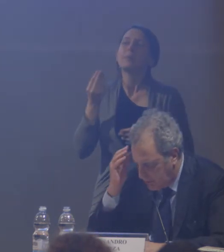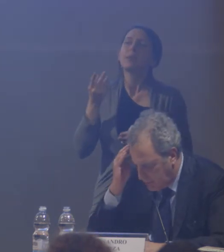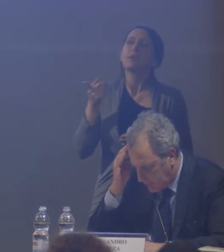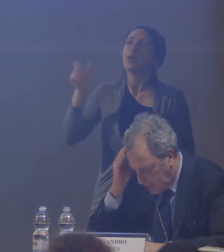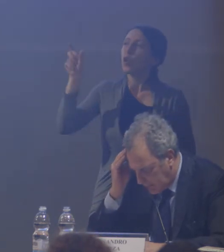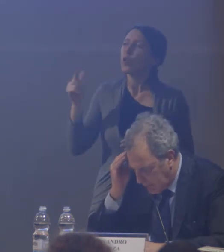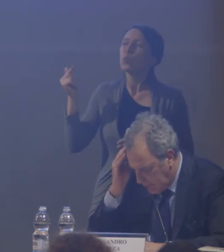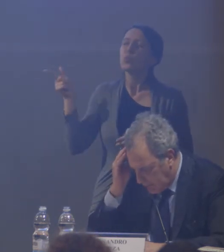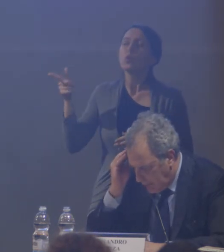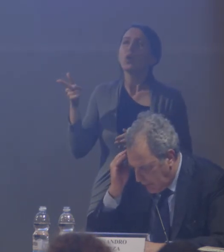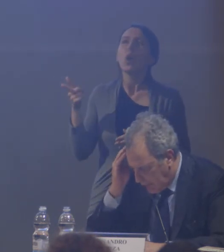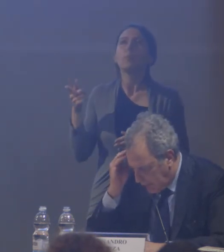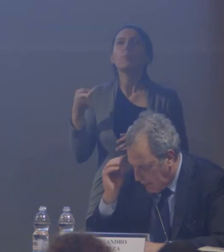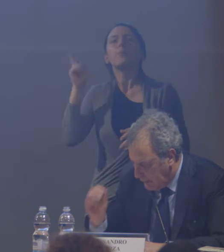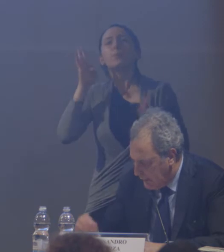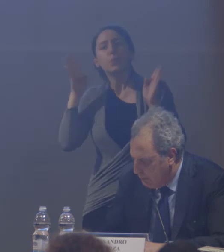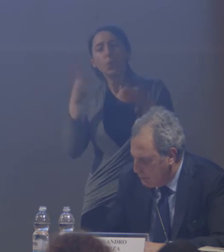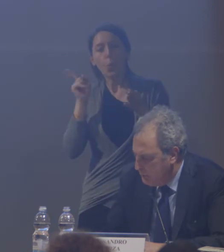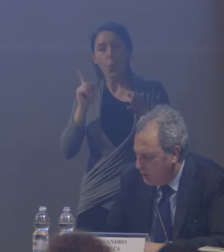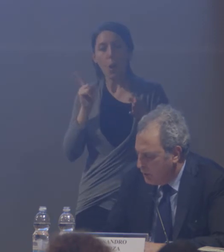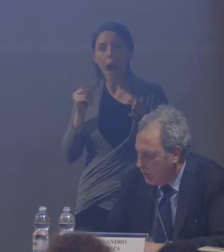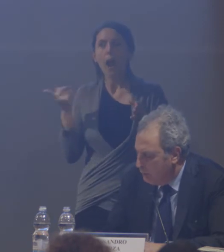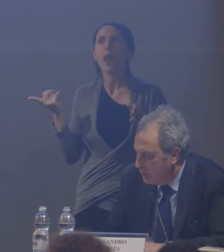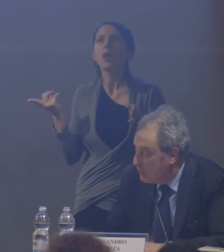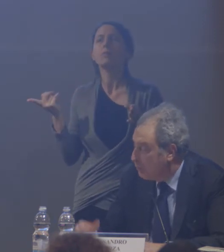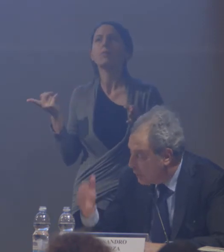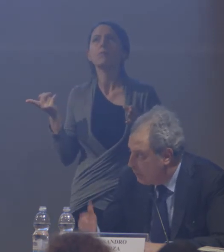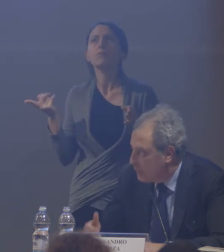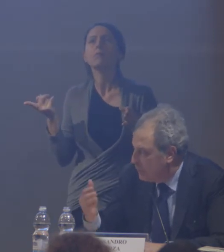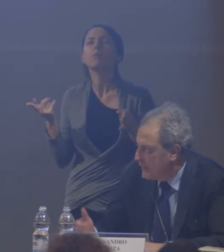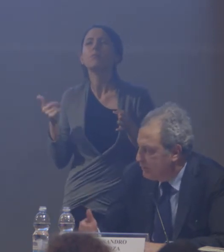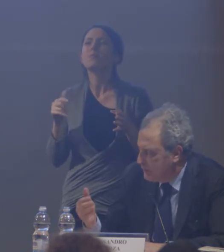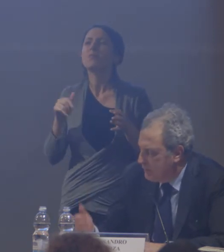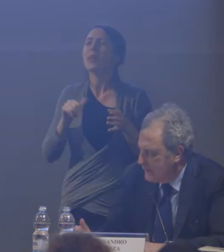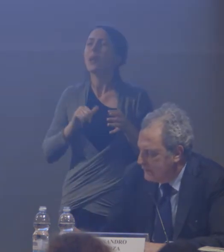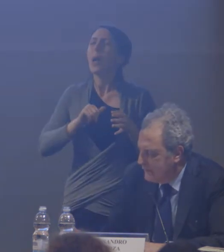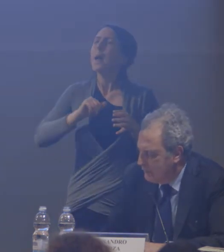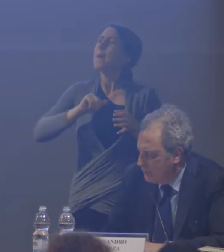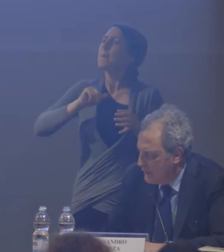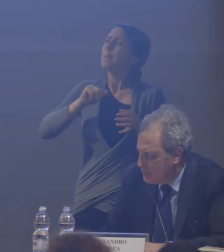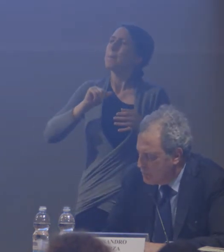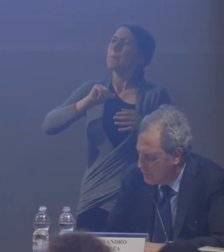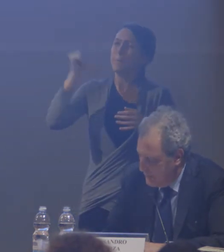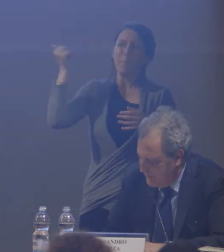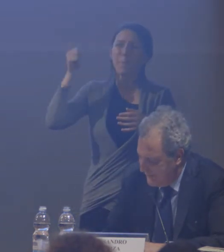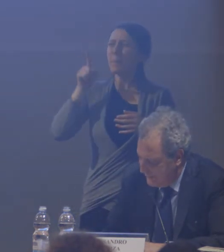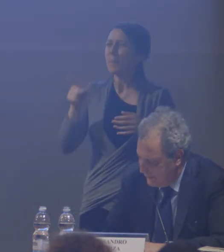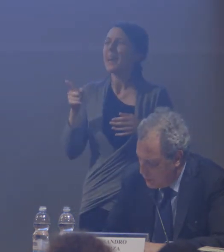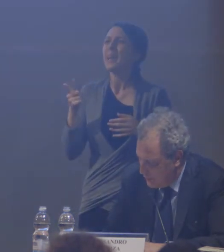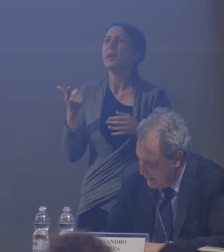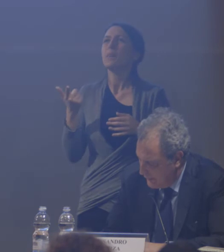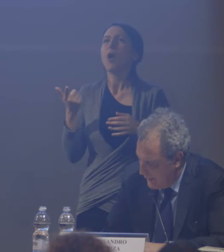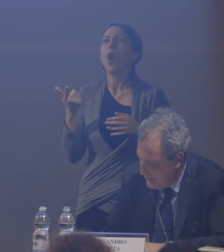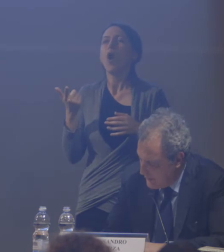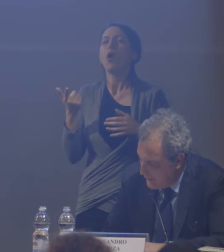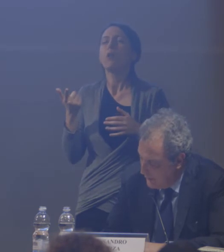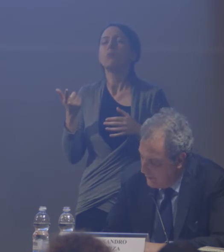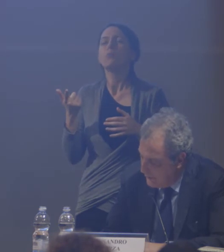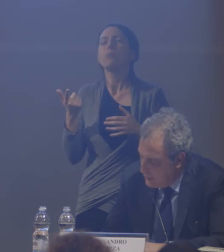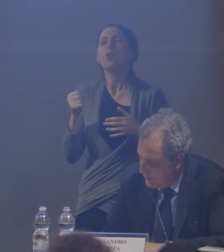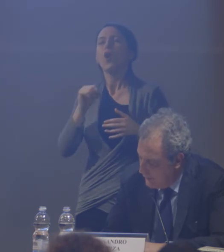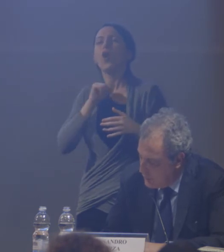importante ricordare, è che il primo compito, proprio per affermare quelli che sono i diritti di